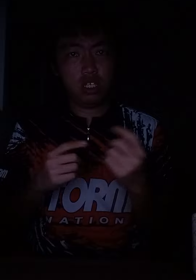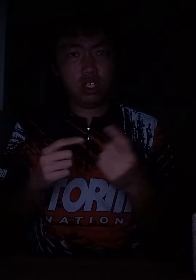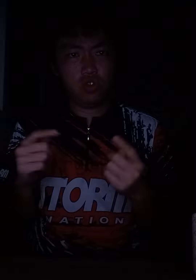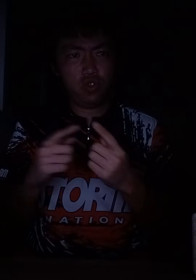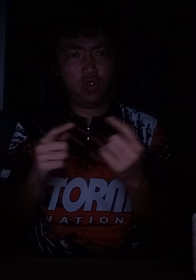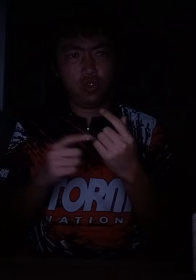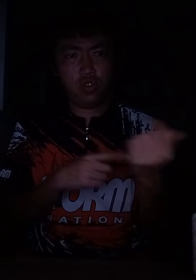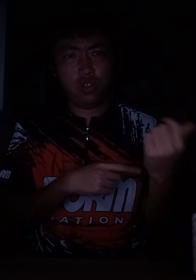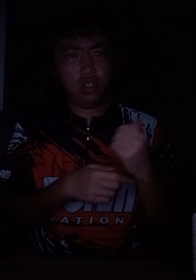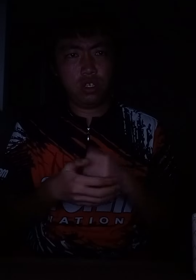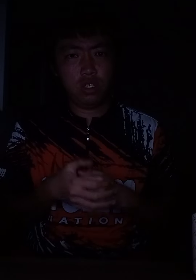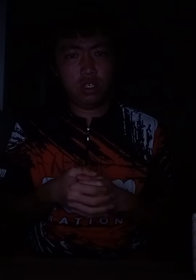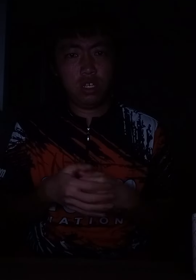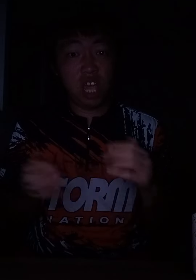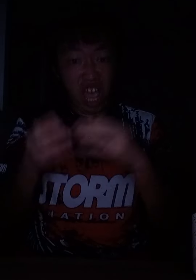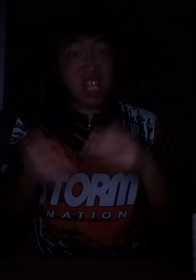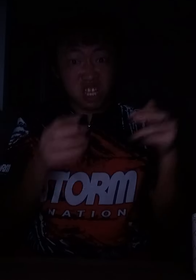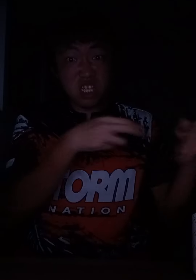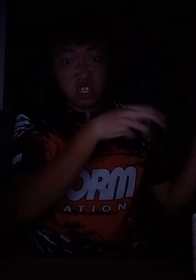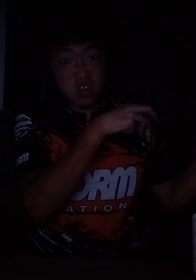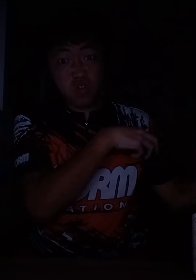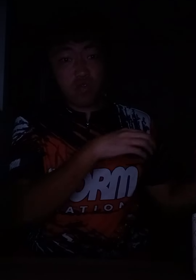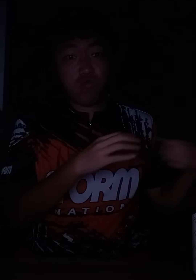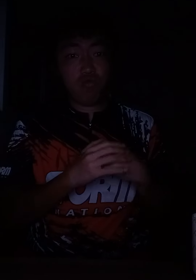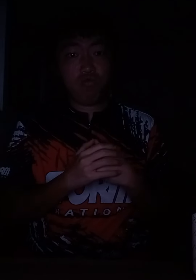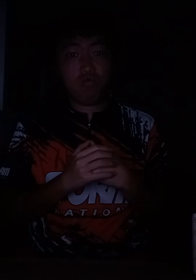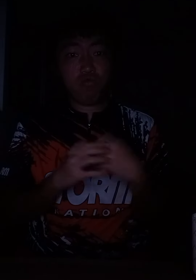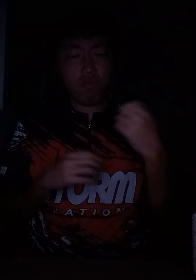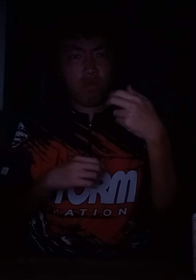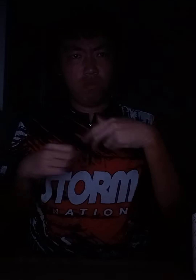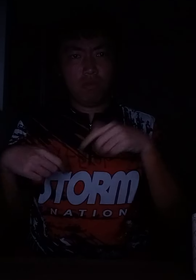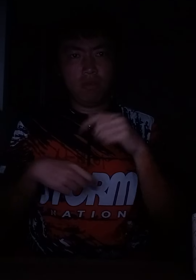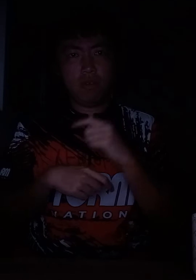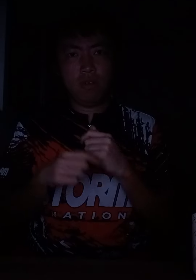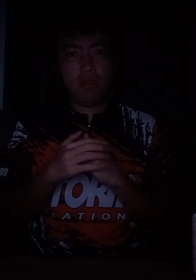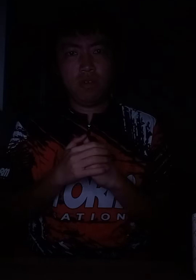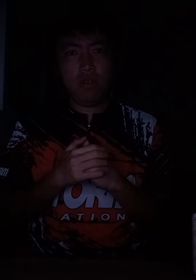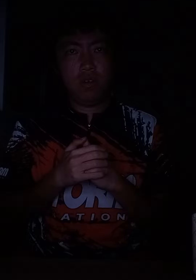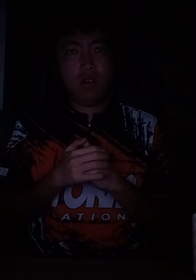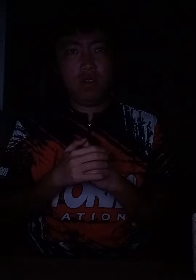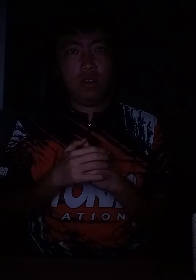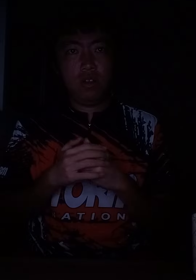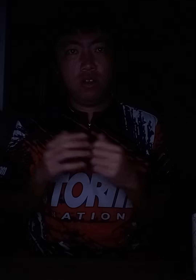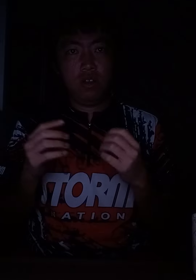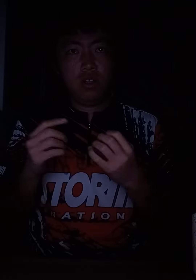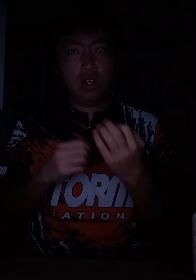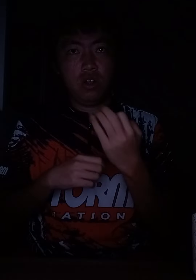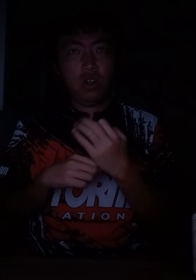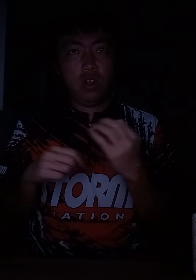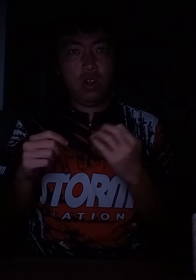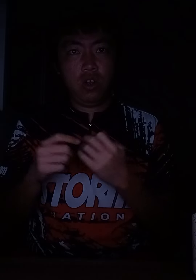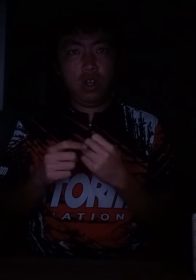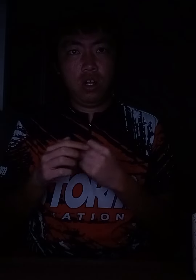됐죠. 하차를 시켰죠. 붙들어 놓는 거는 저희는 사고권이 없기 때문에 경찰이